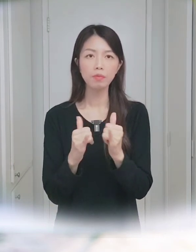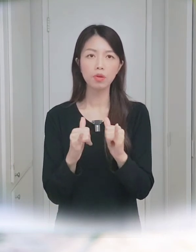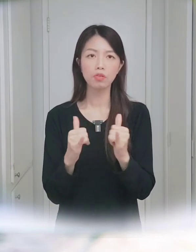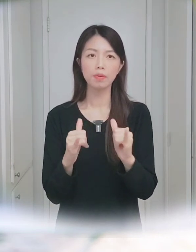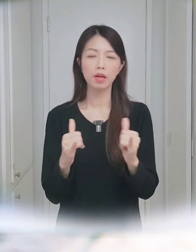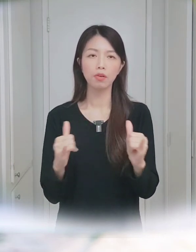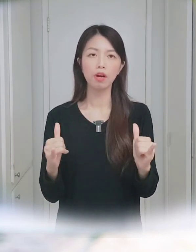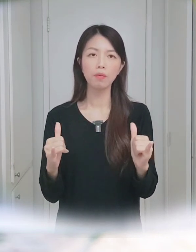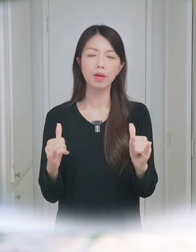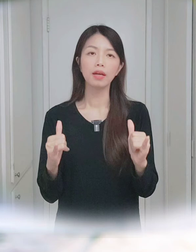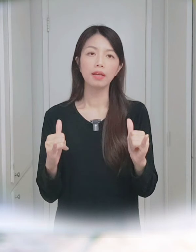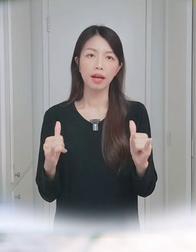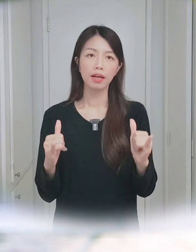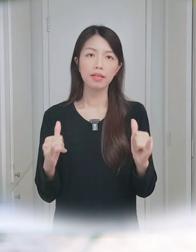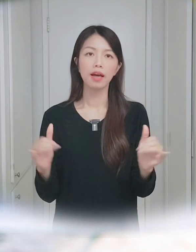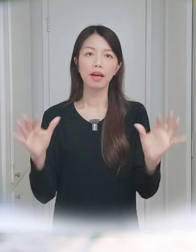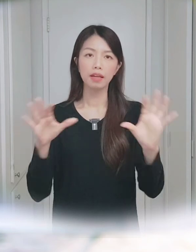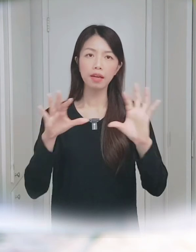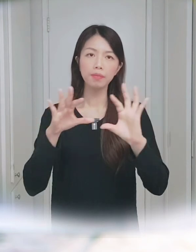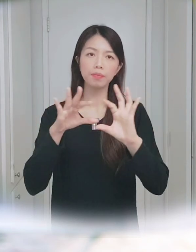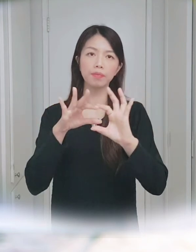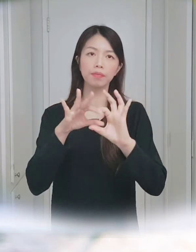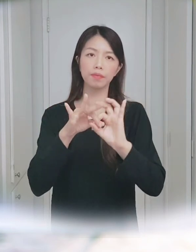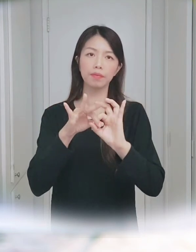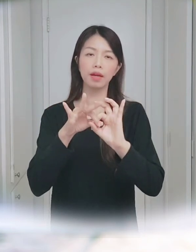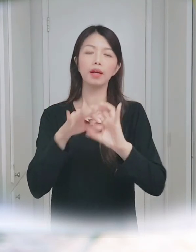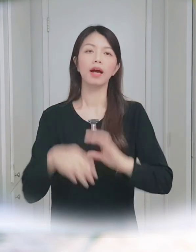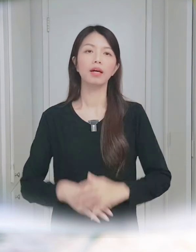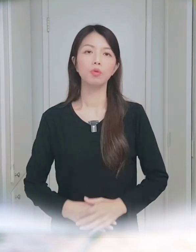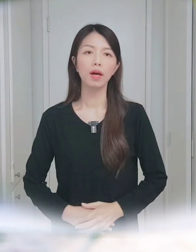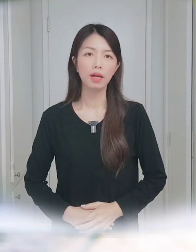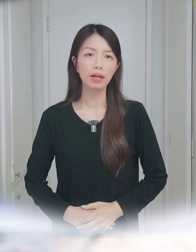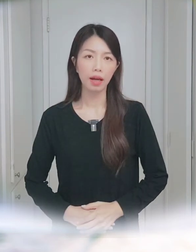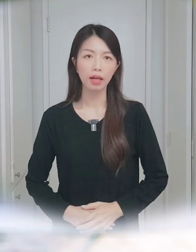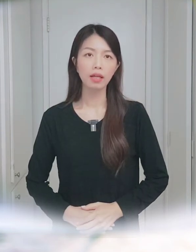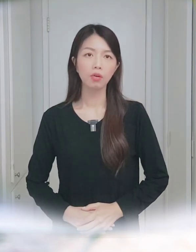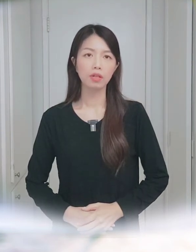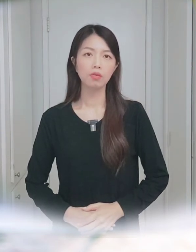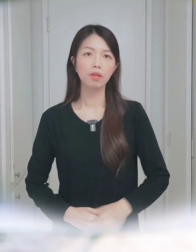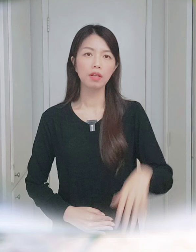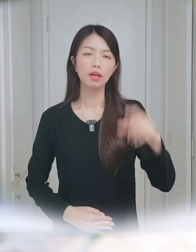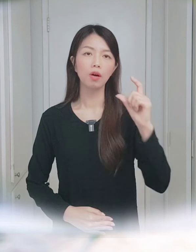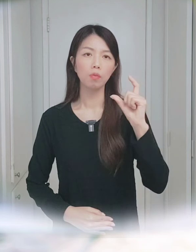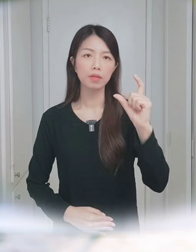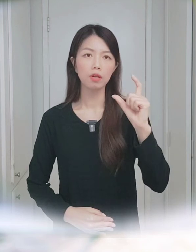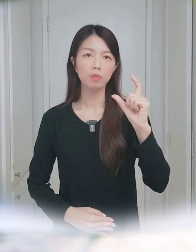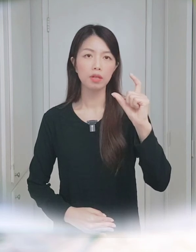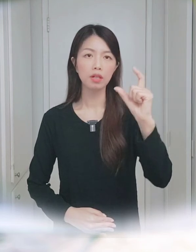자의 사람 수어해 주시면 되고요. 약한 자의 강함과 강하다라고 하는 뜻의